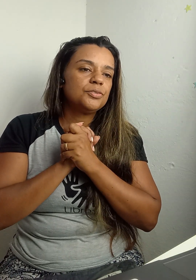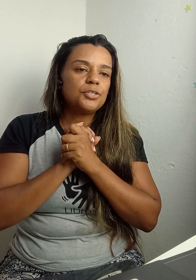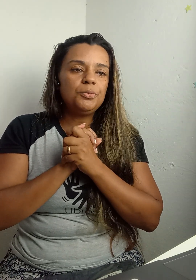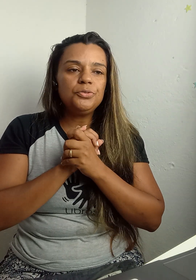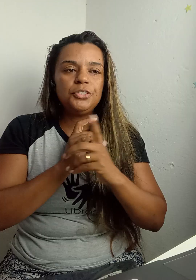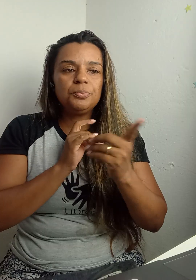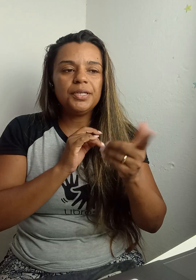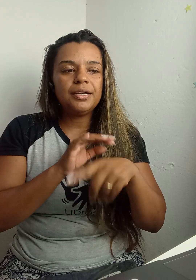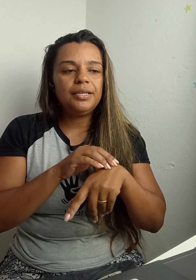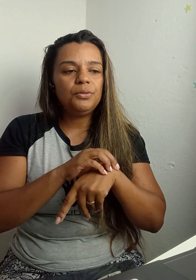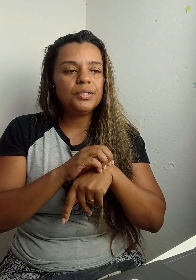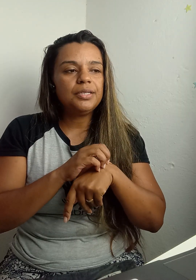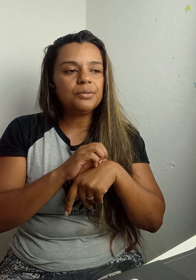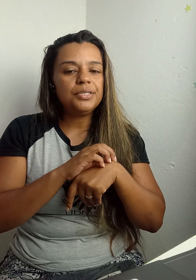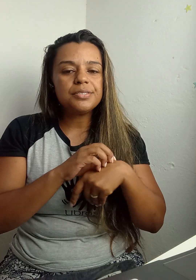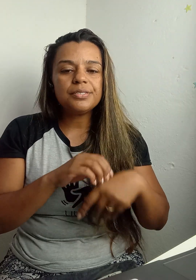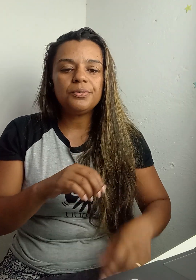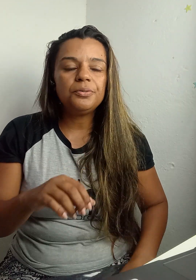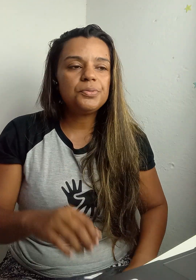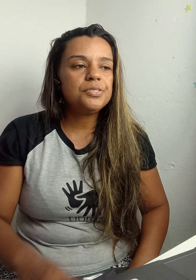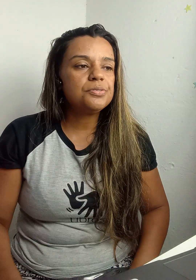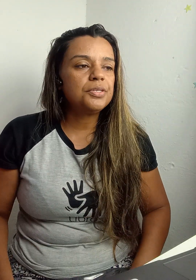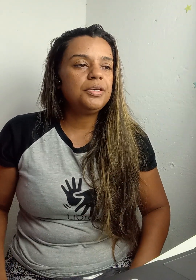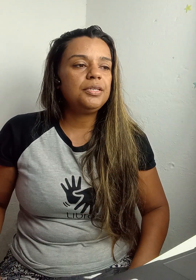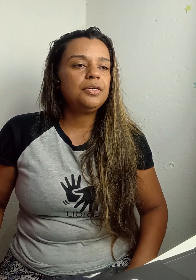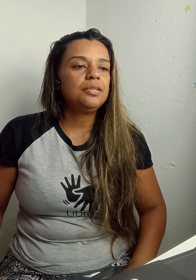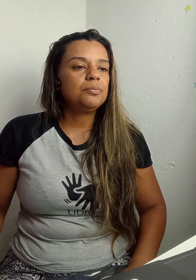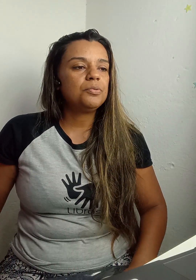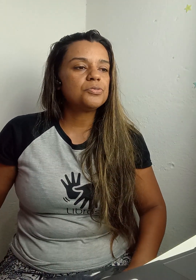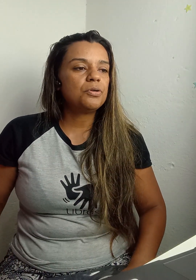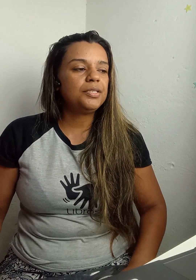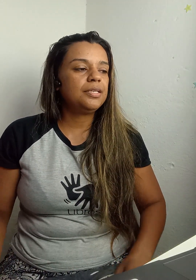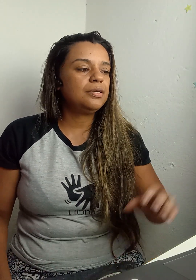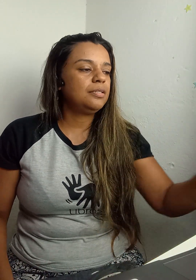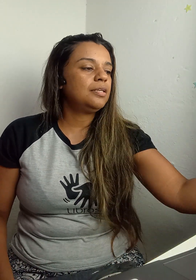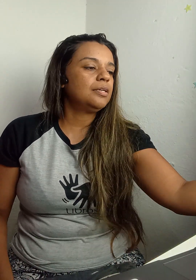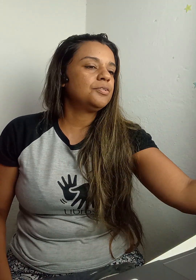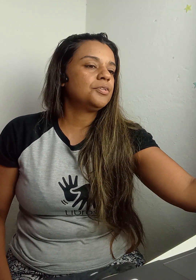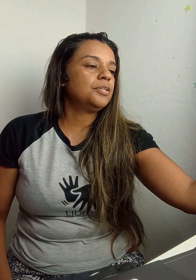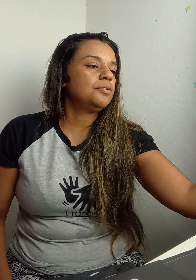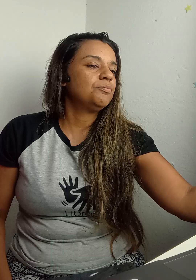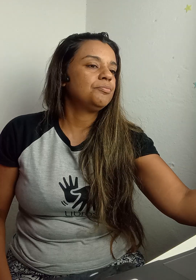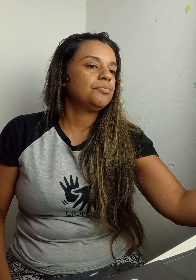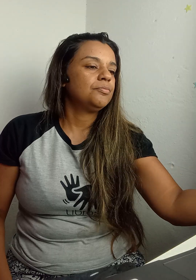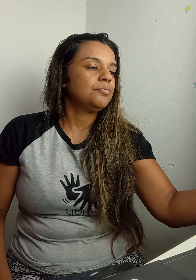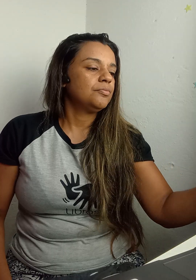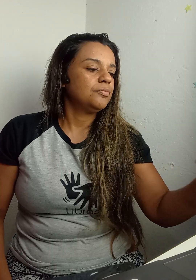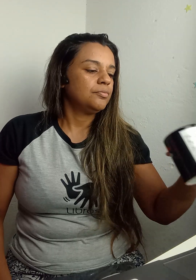Só um minutinho, porque caiu aqui a conexão. Eu preciso que o pessoal interaja.